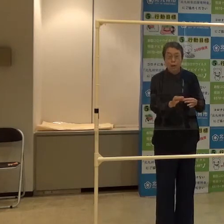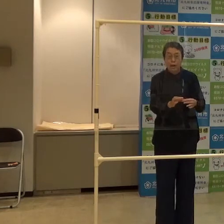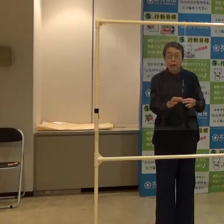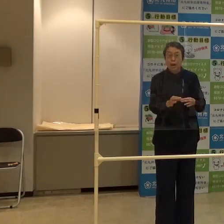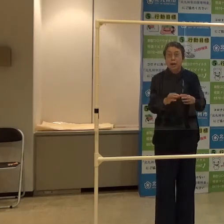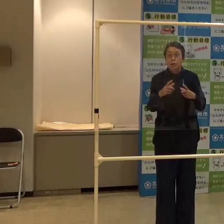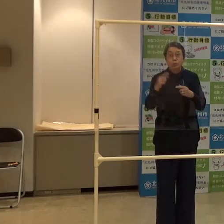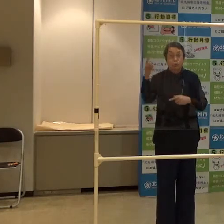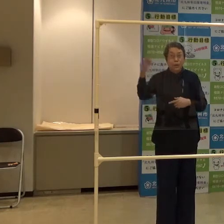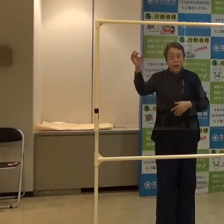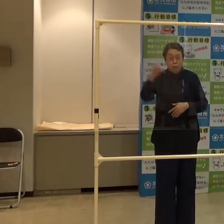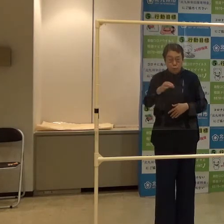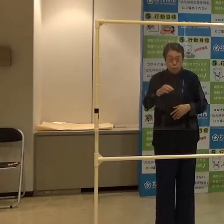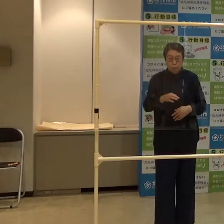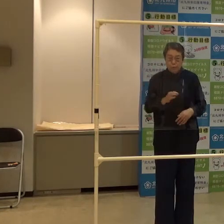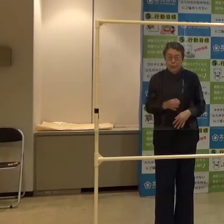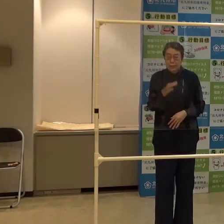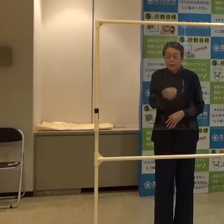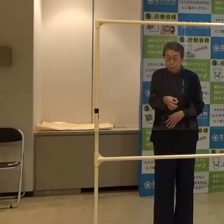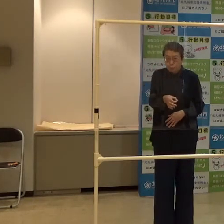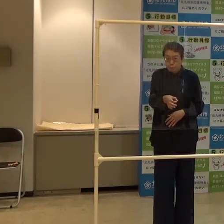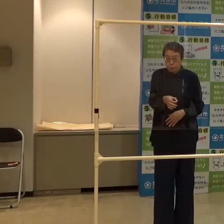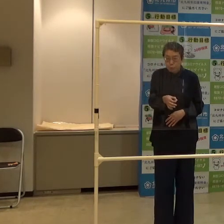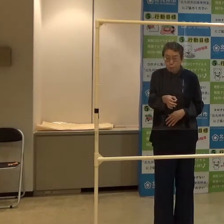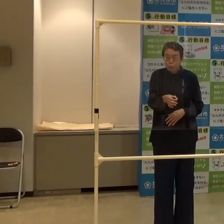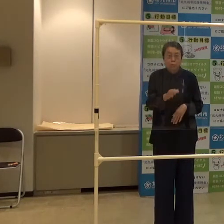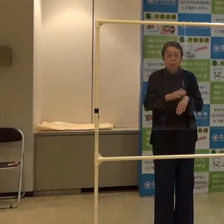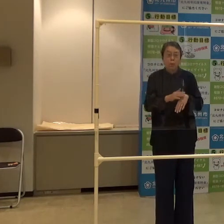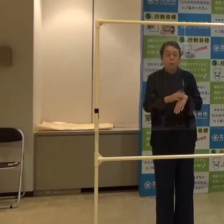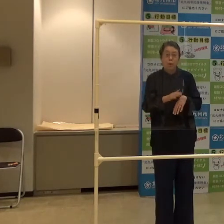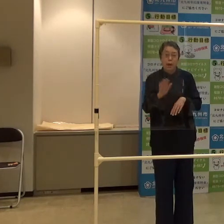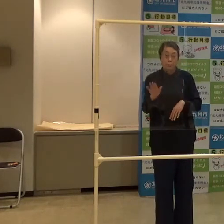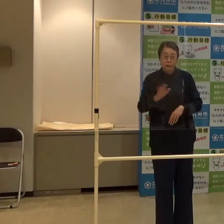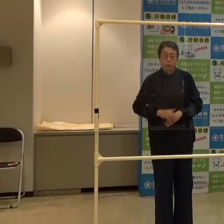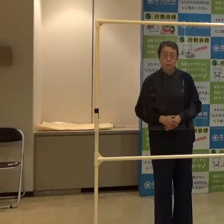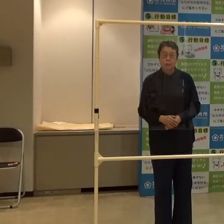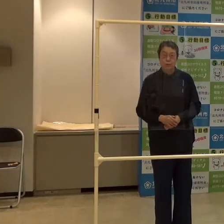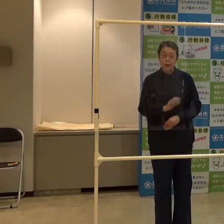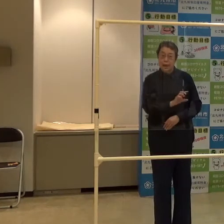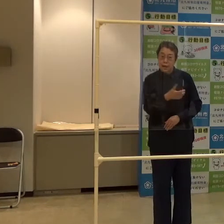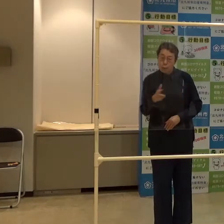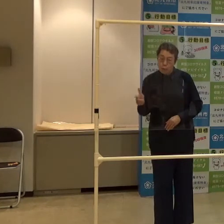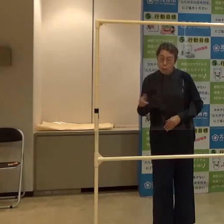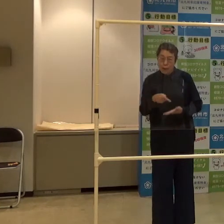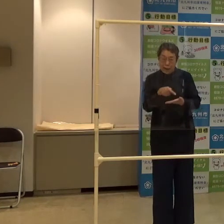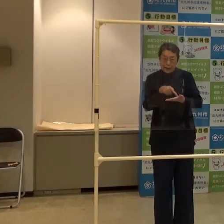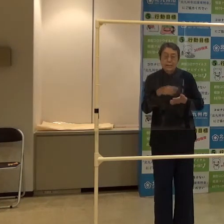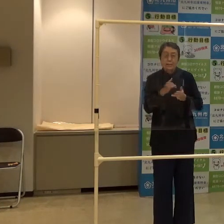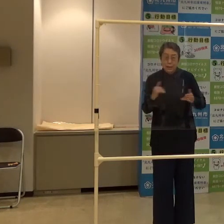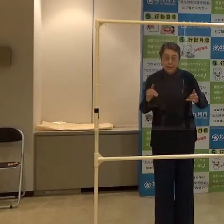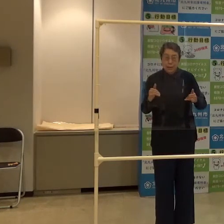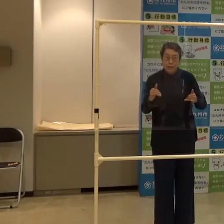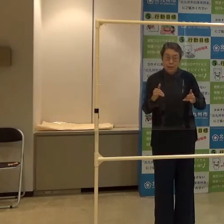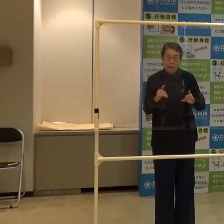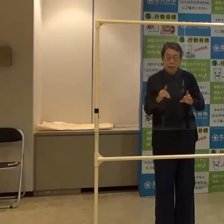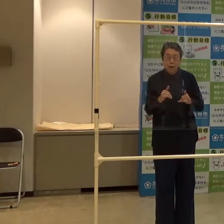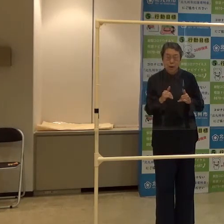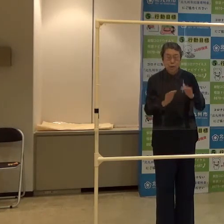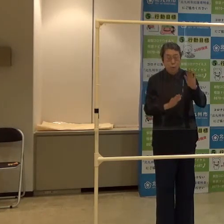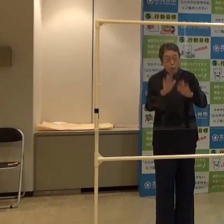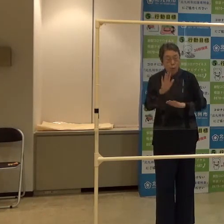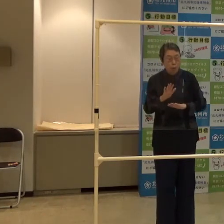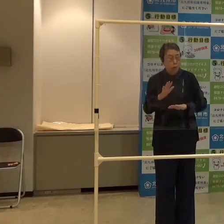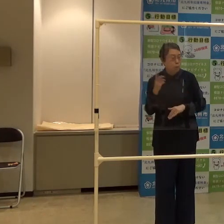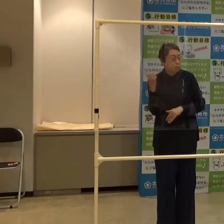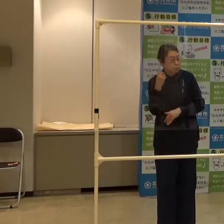県また仕事上乗せということで、いろんな申請者の方の状況を聞いたりしておりますけれ